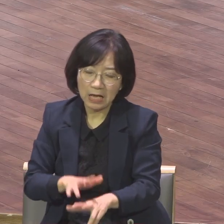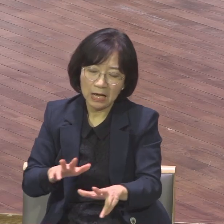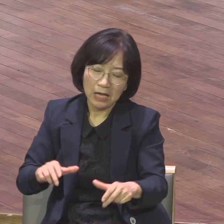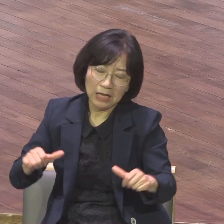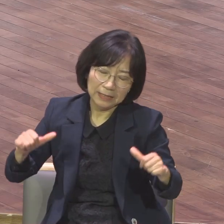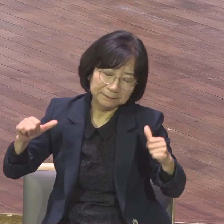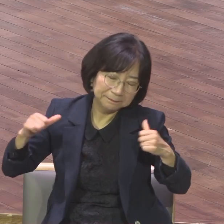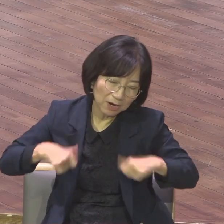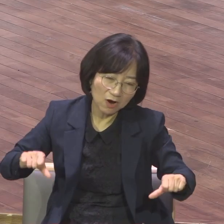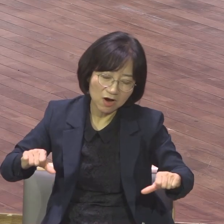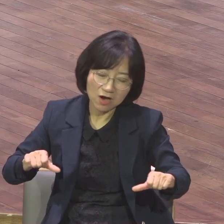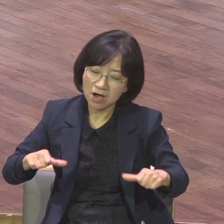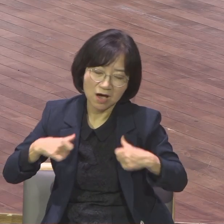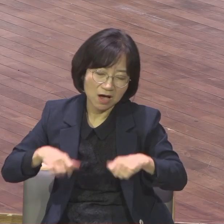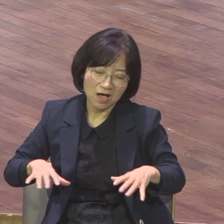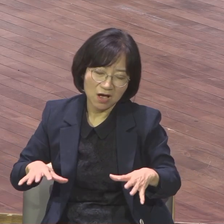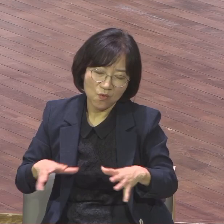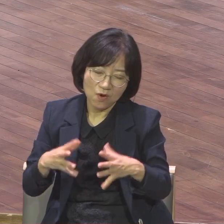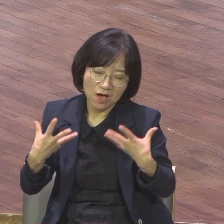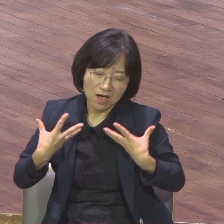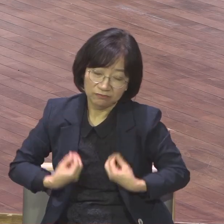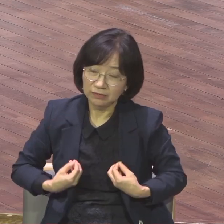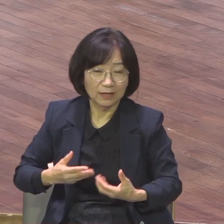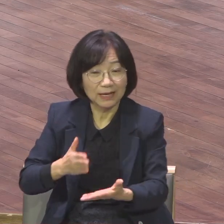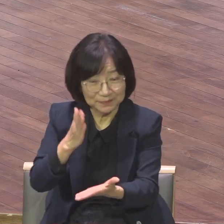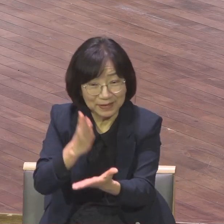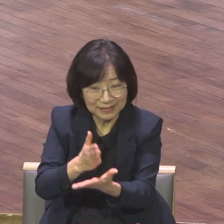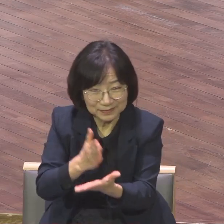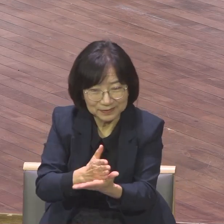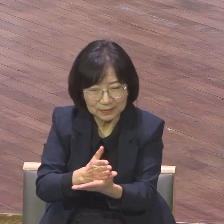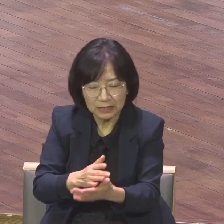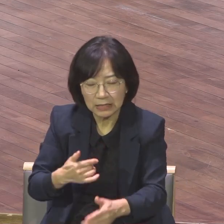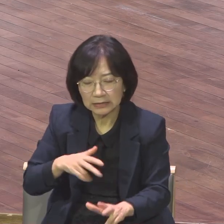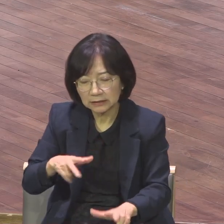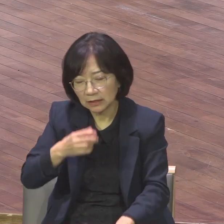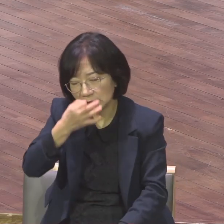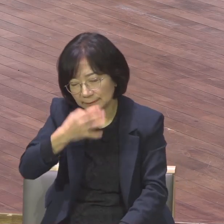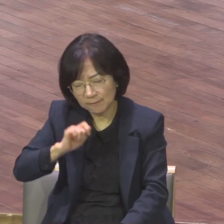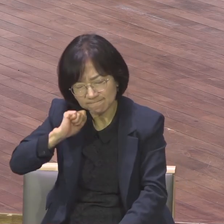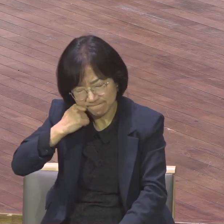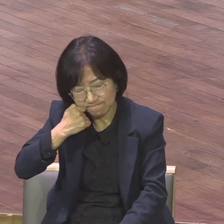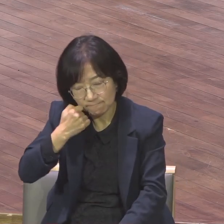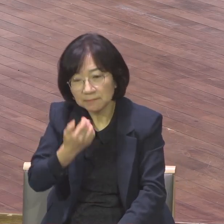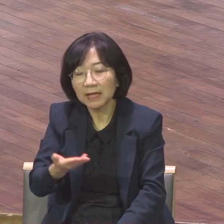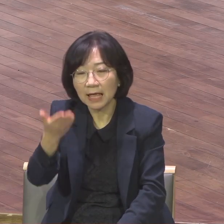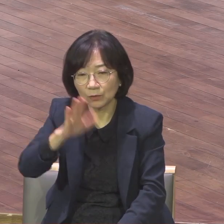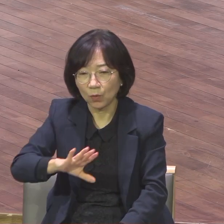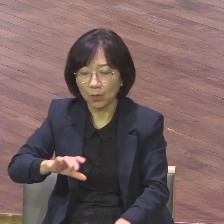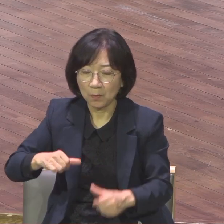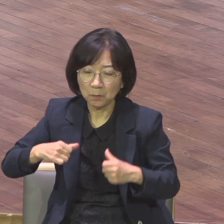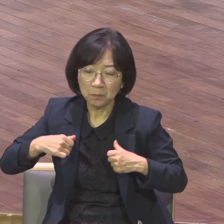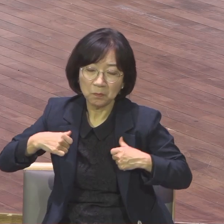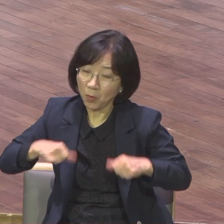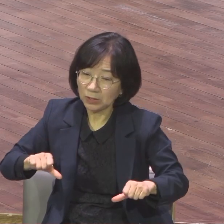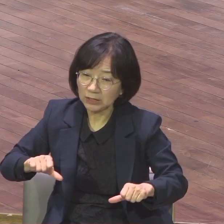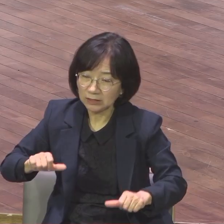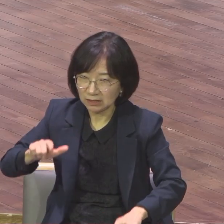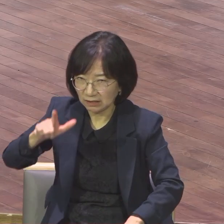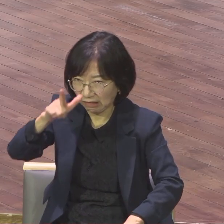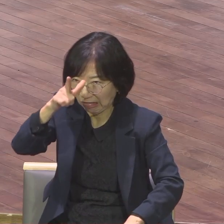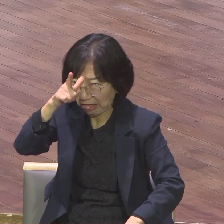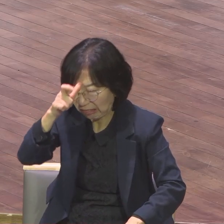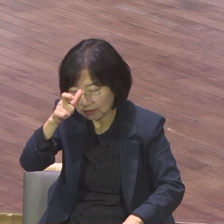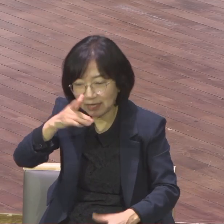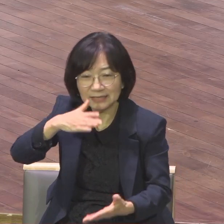마시고 포기하지 마시고 믿으세요. 아무리 힘들고 어려웠더라도 하나님 앞에 고집 피우지